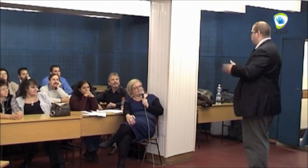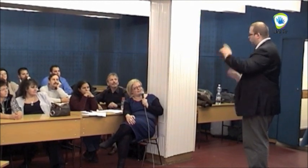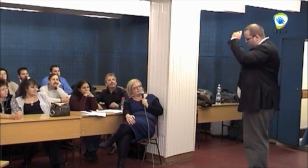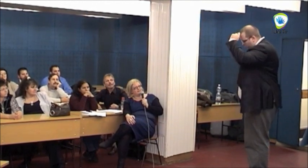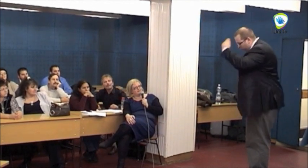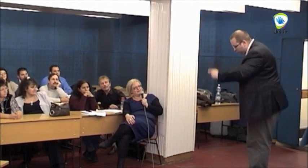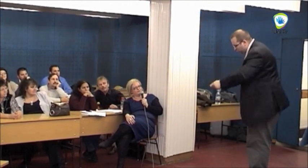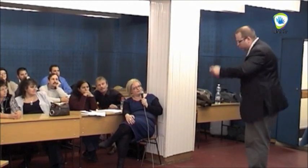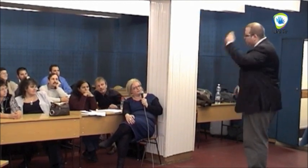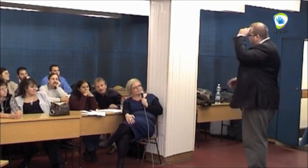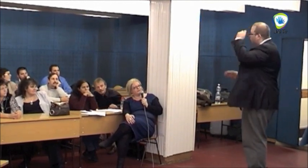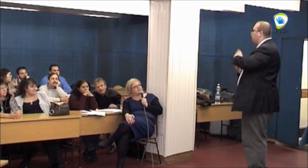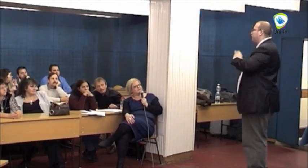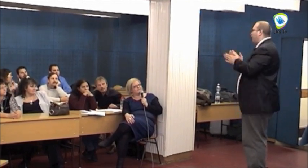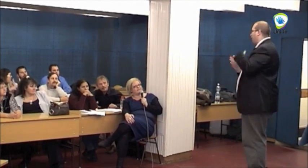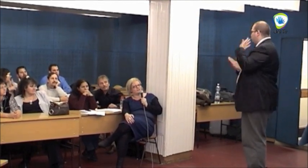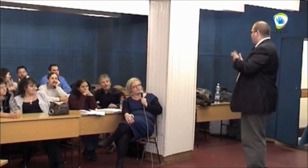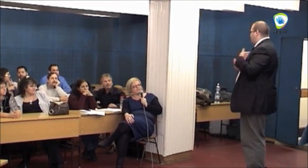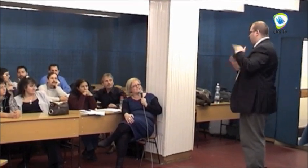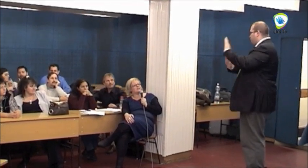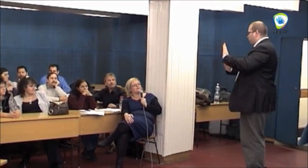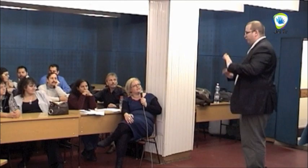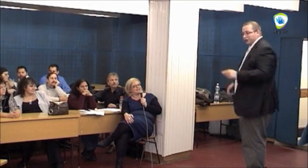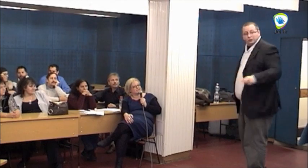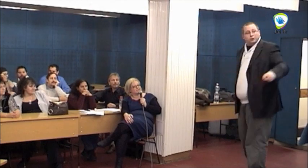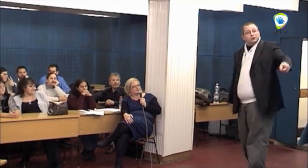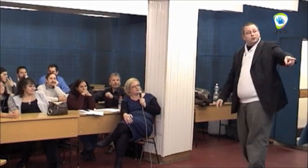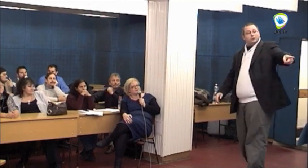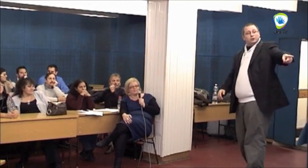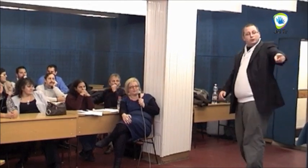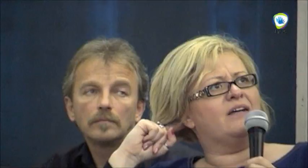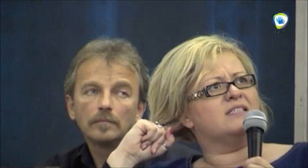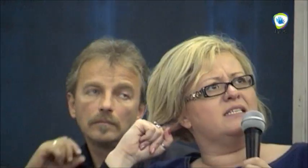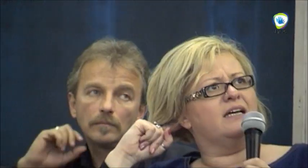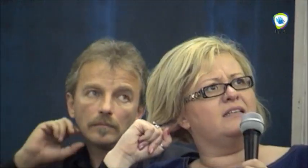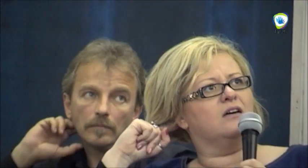lehetetlen lefordítani, de Vecseri ezt brilliánsan oldotta meg. Elveszítheti a